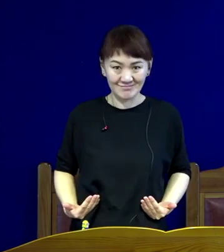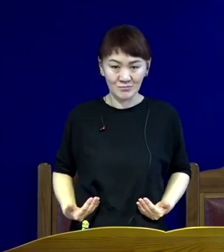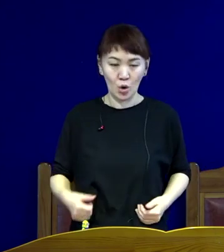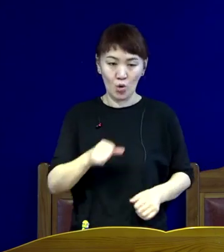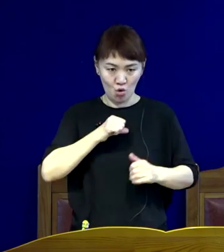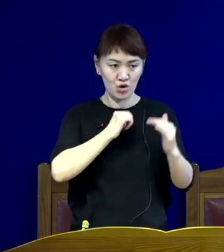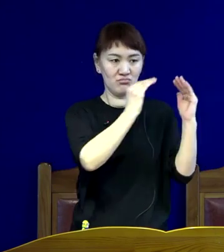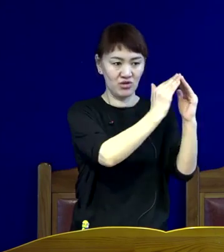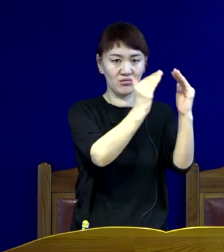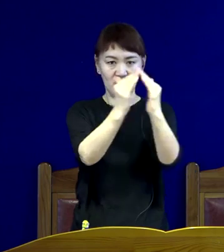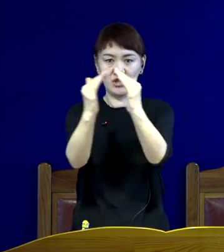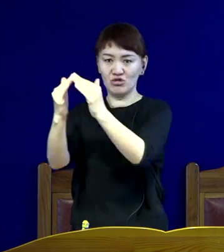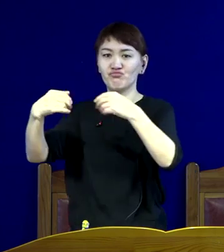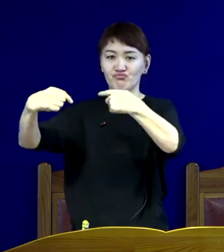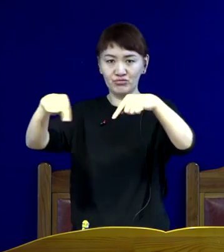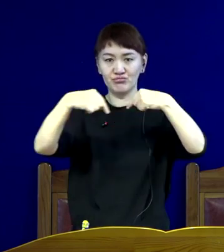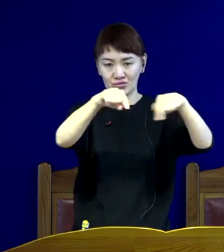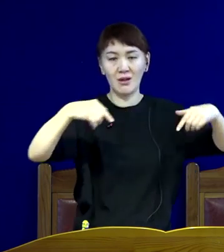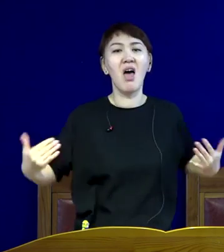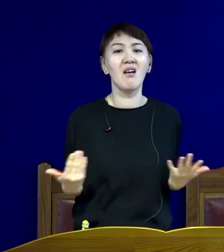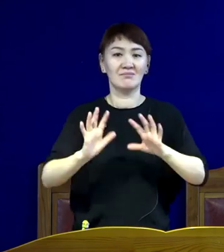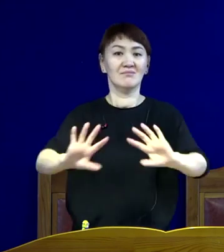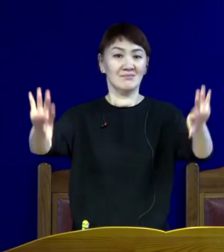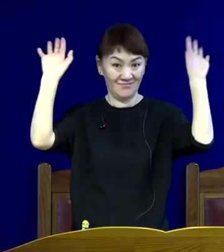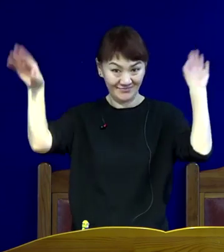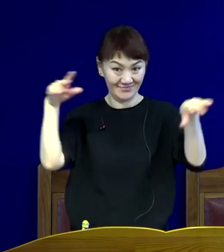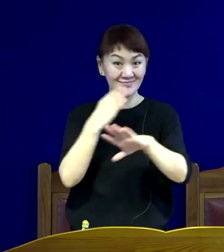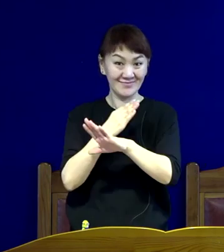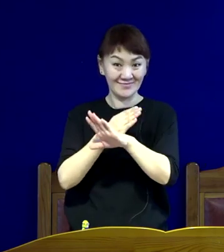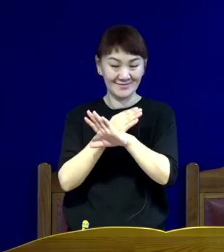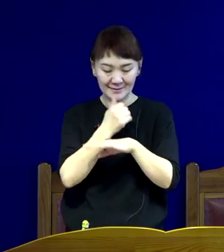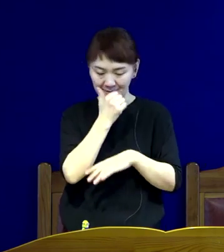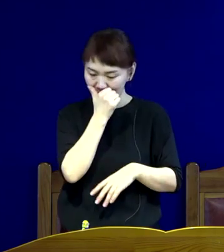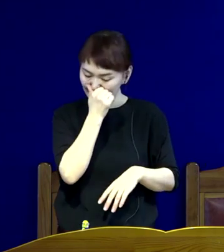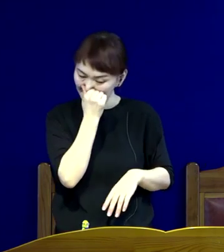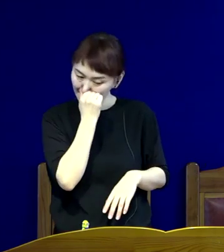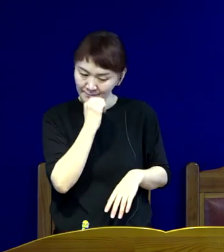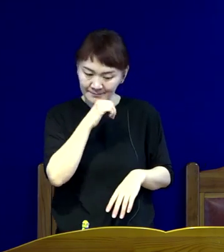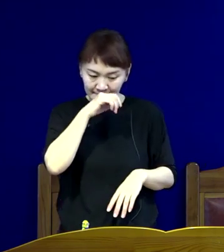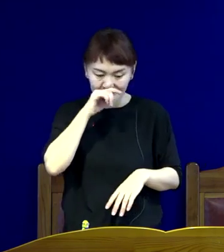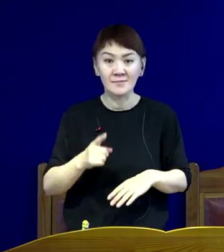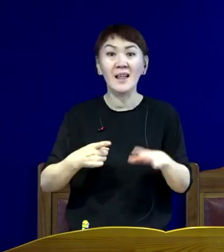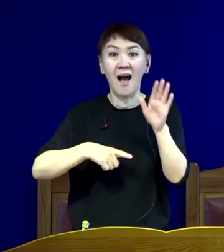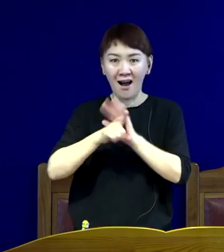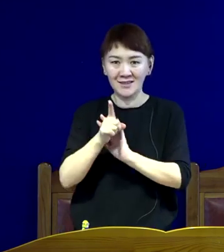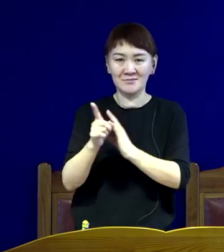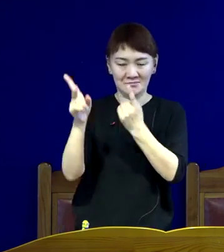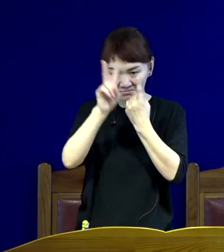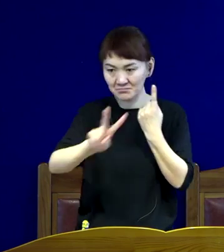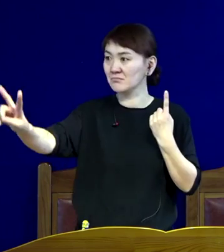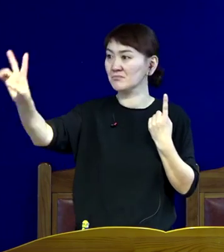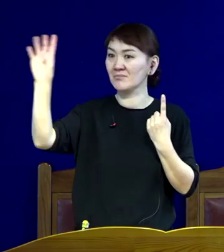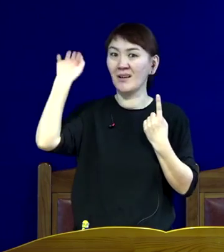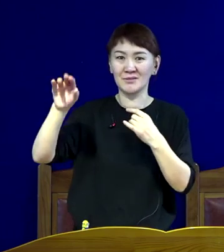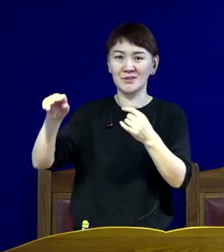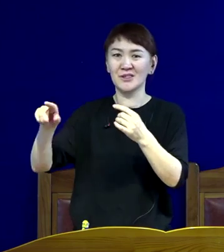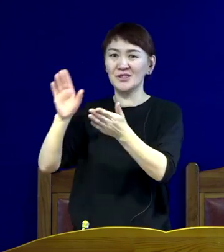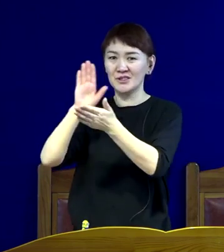гэртээ. За хамгийн анх бол эхлээ 2 нь гараа авсан чинь дахиад одоо 3 дахь нь бас